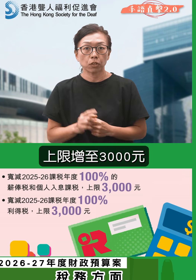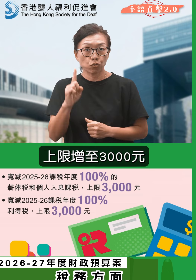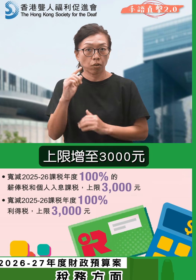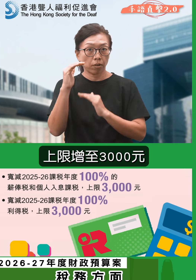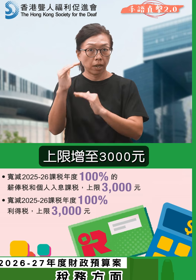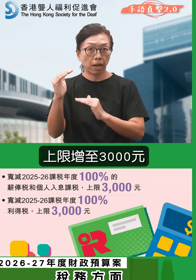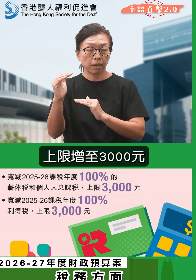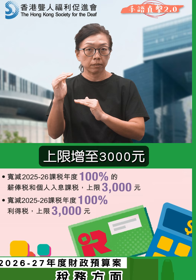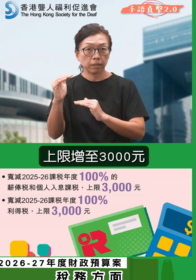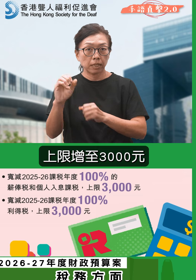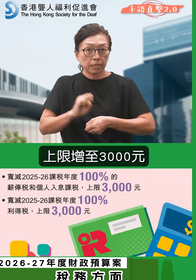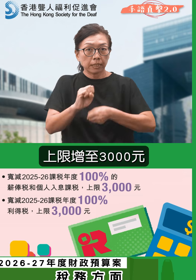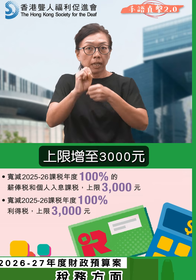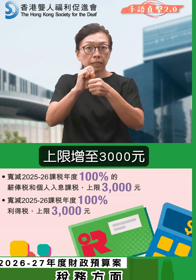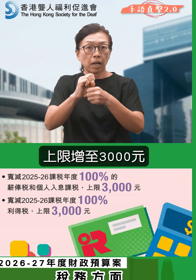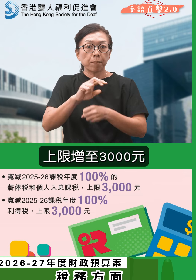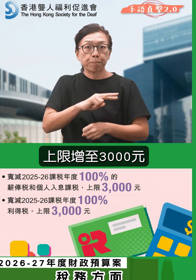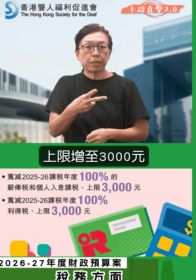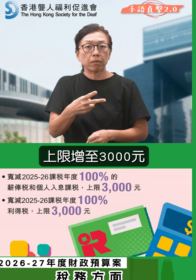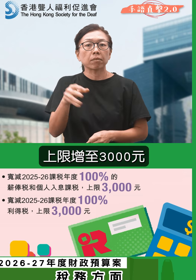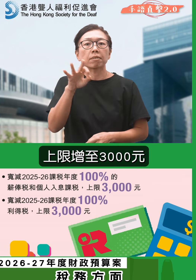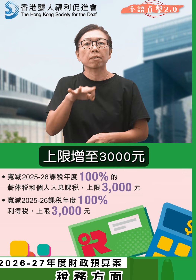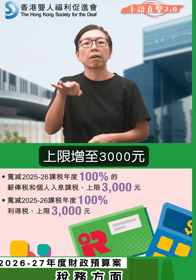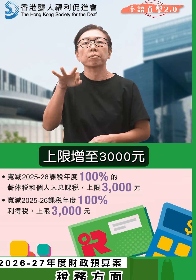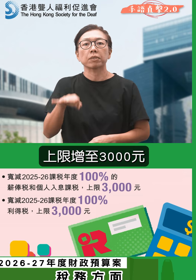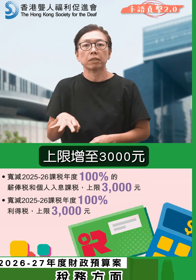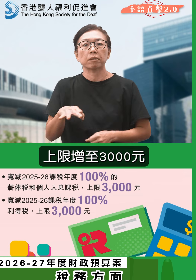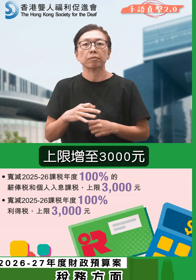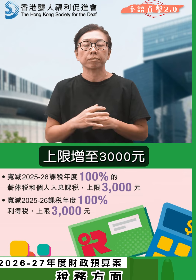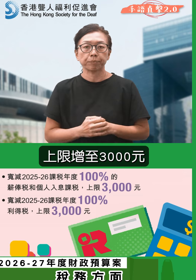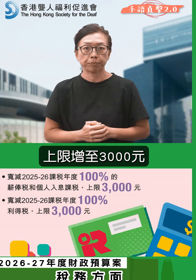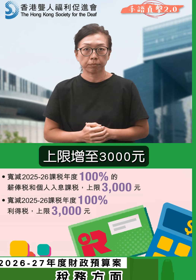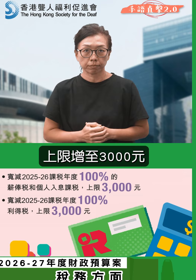上限增至3000元。